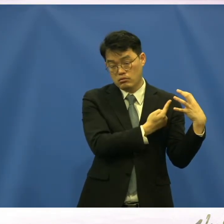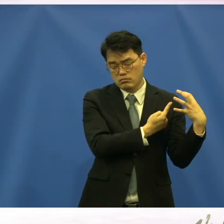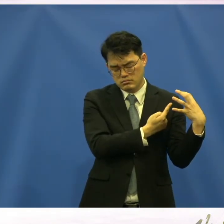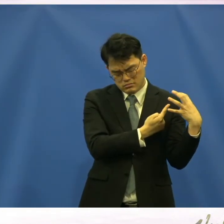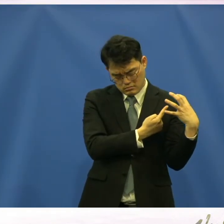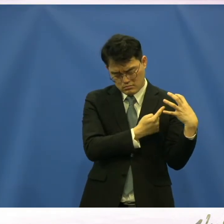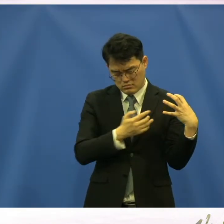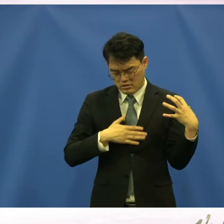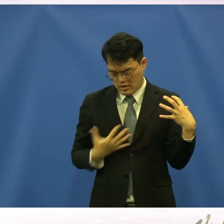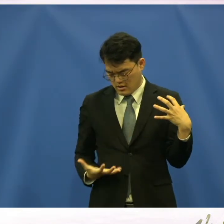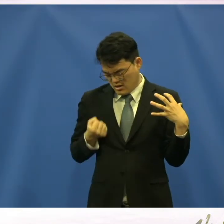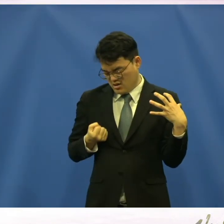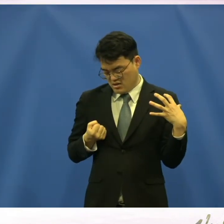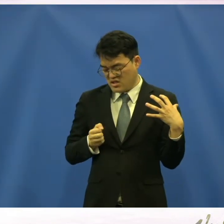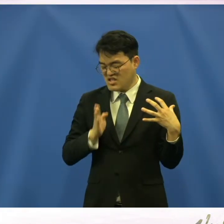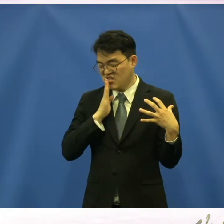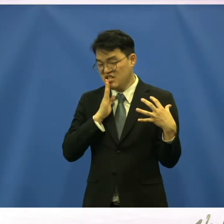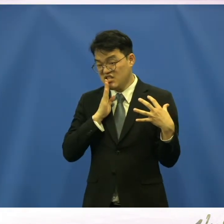믿어야 순종이 가능하잖아요.